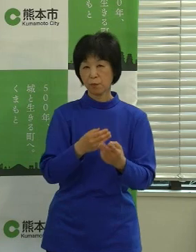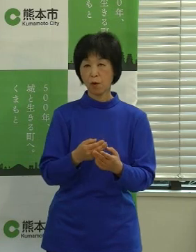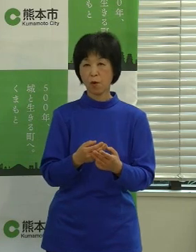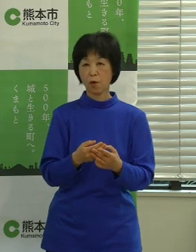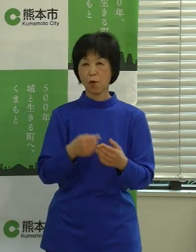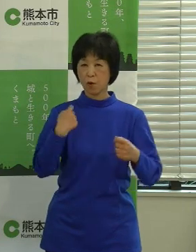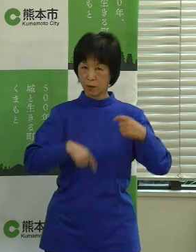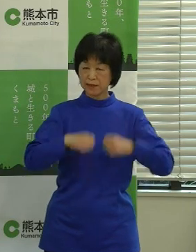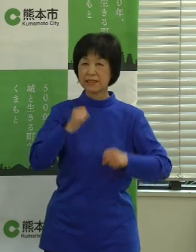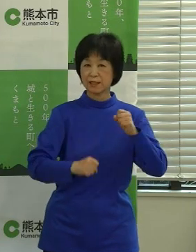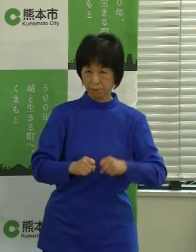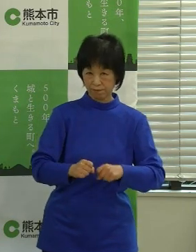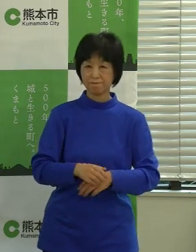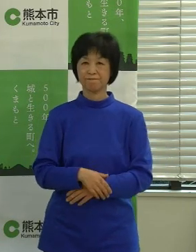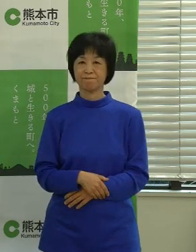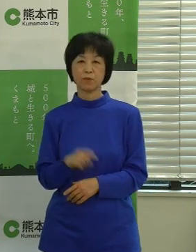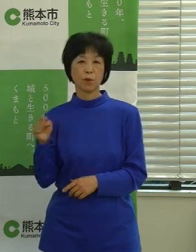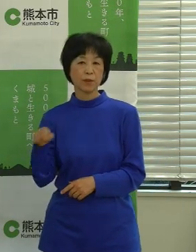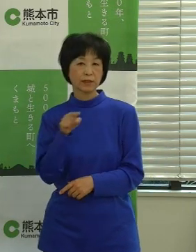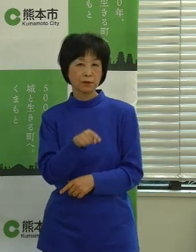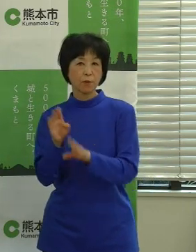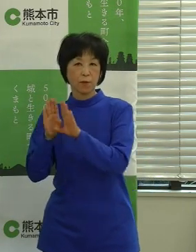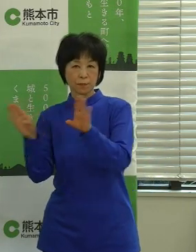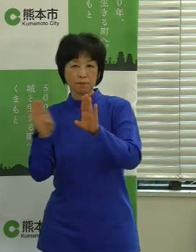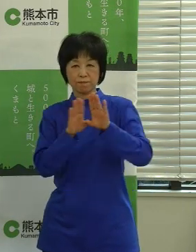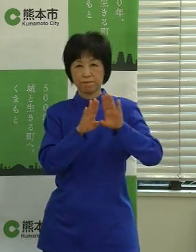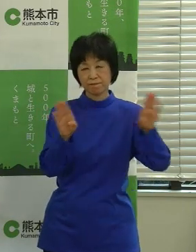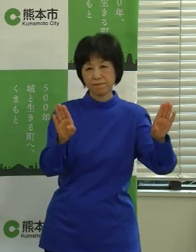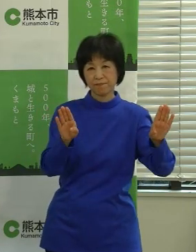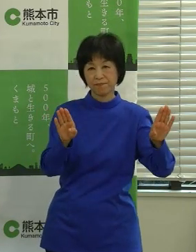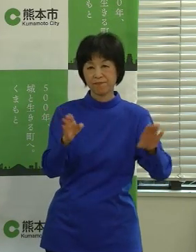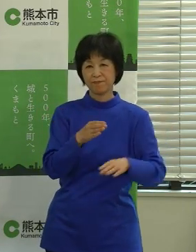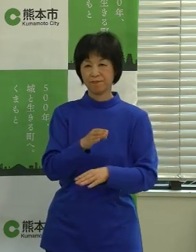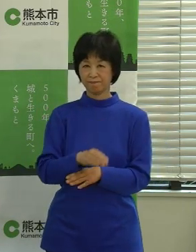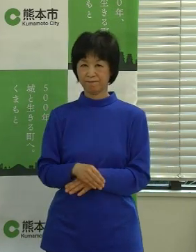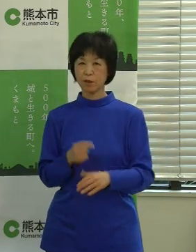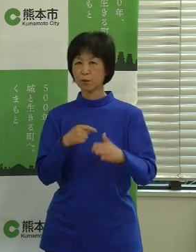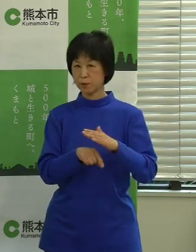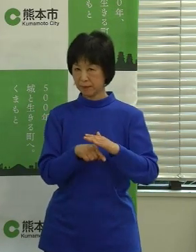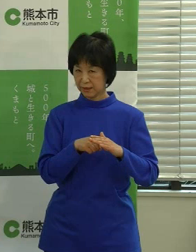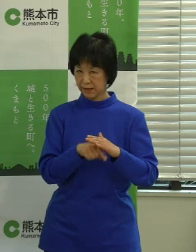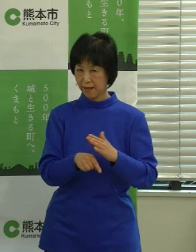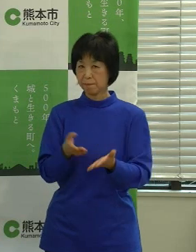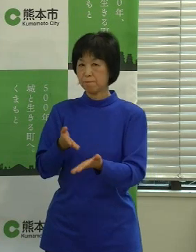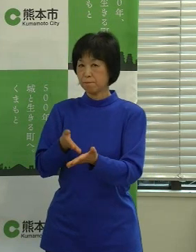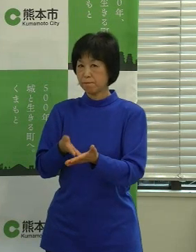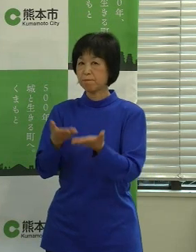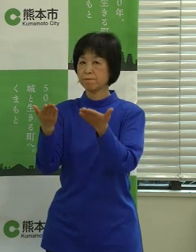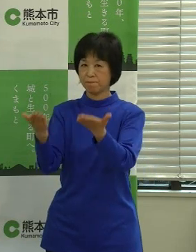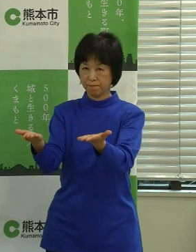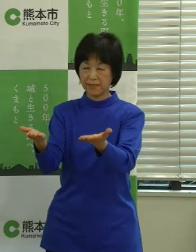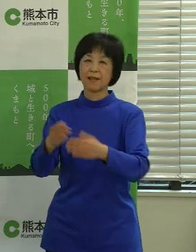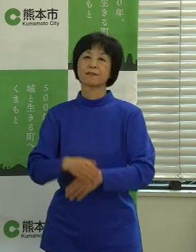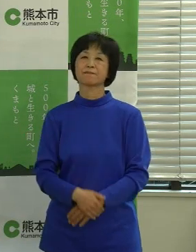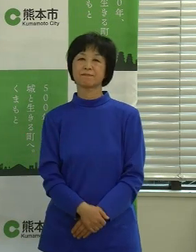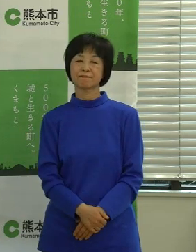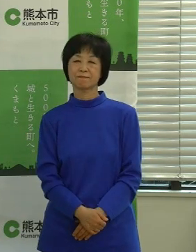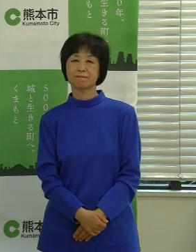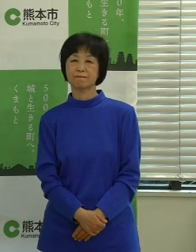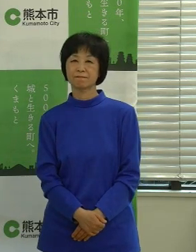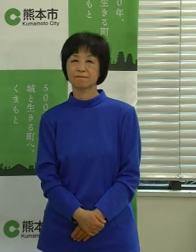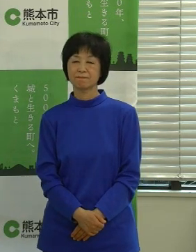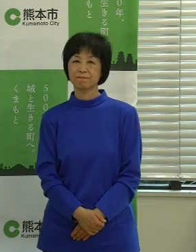けるのではないかと、そういう意味での開園というようなニュアンスで申し上げさせていただきました。でいずれにしてもそ